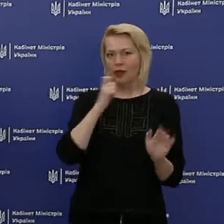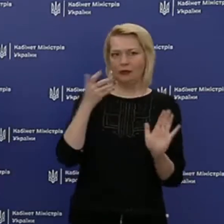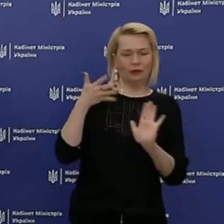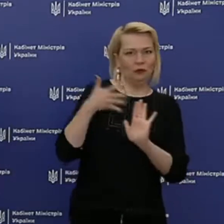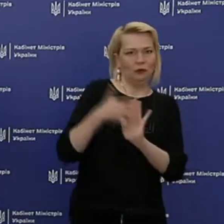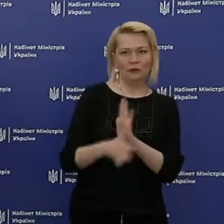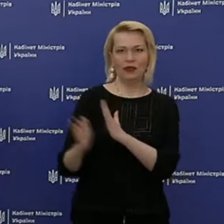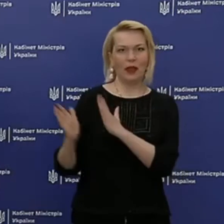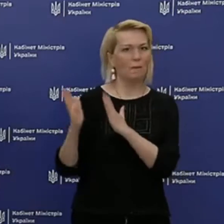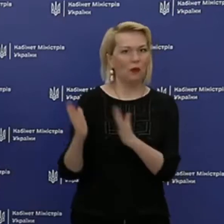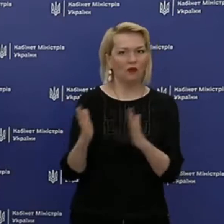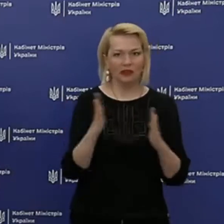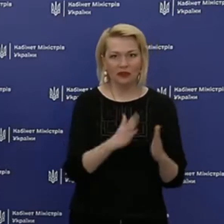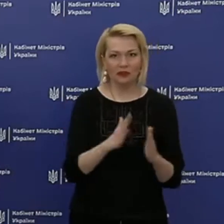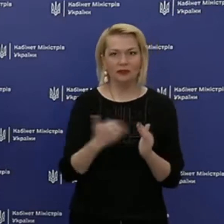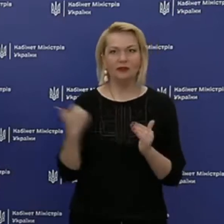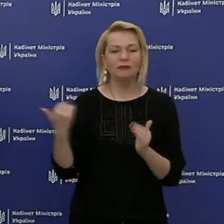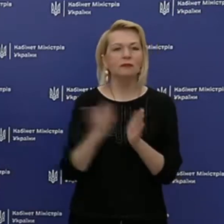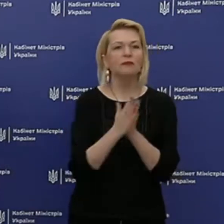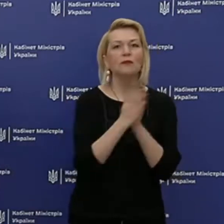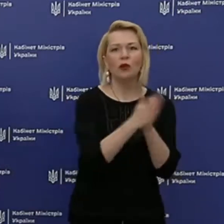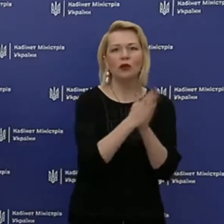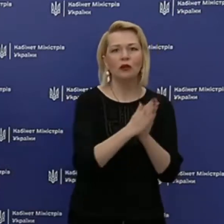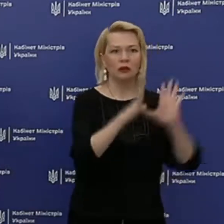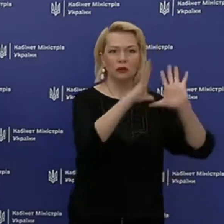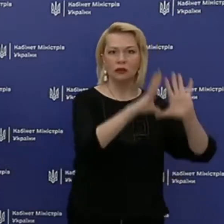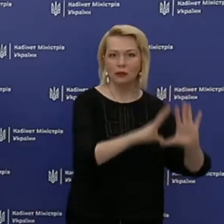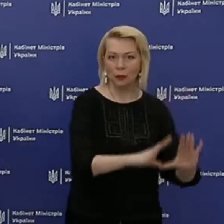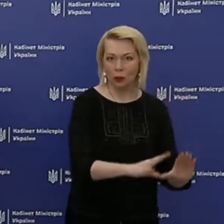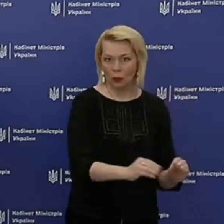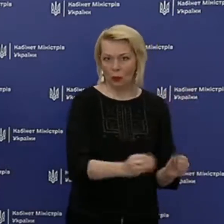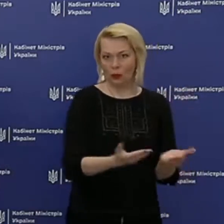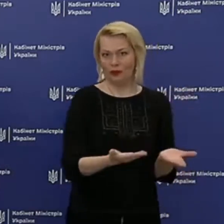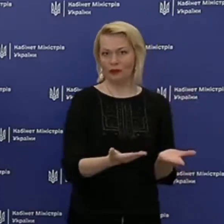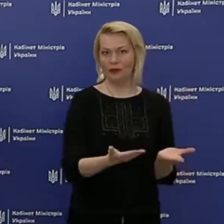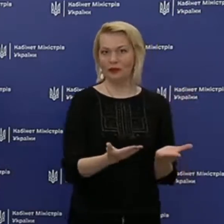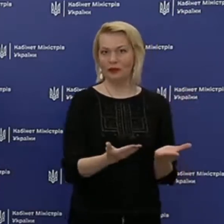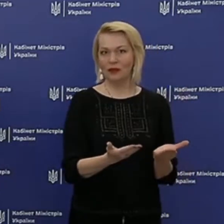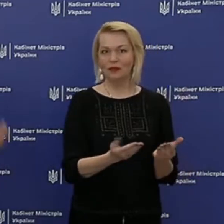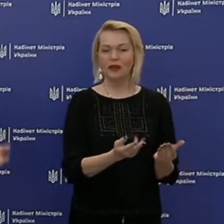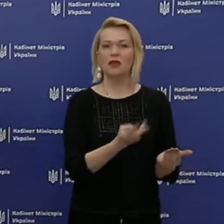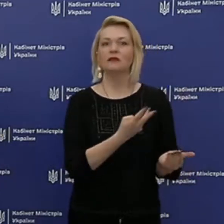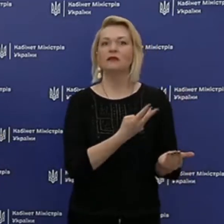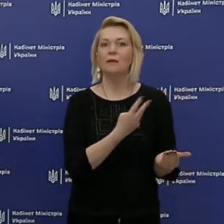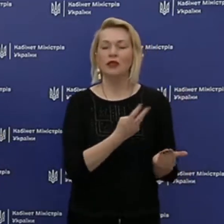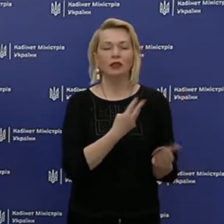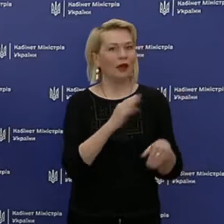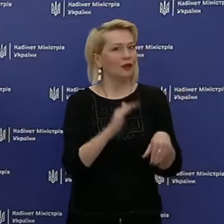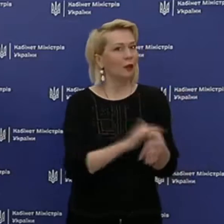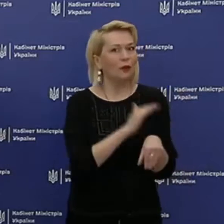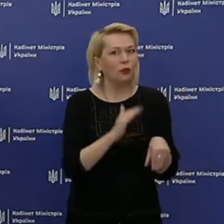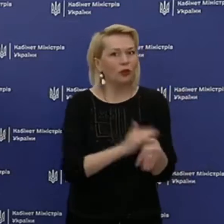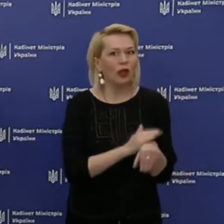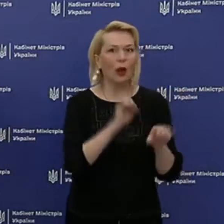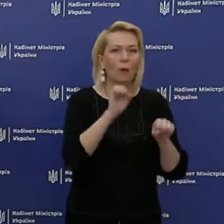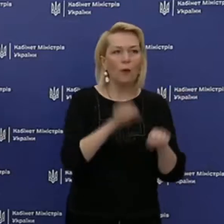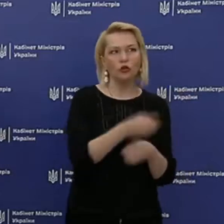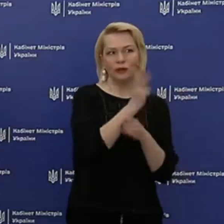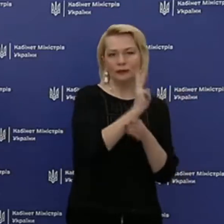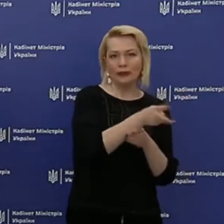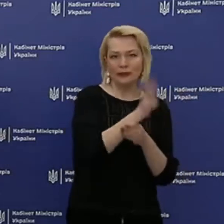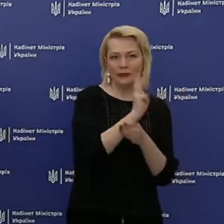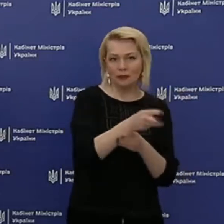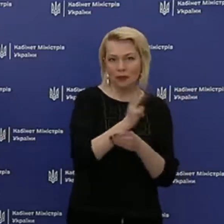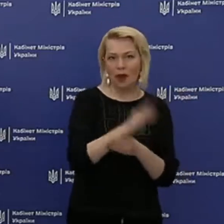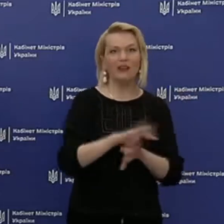мене поведінка. На всі мої прохання якось заспокоїтися, за бажанням, будь ласка, можете знімати все,